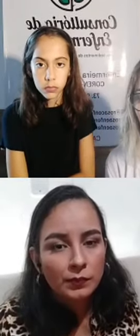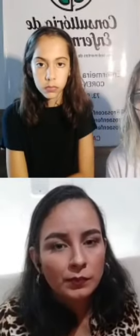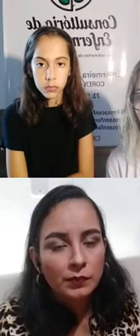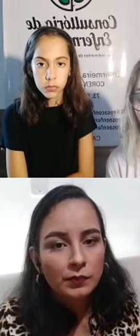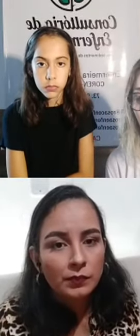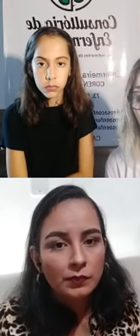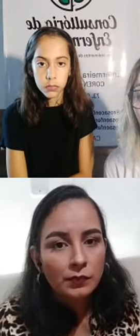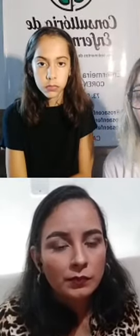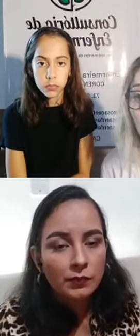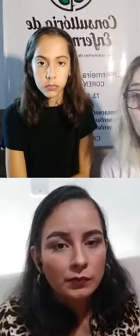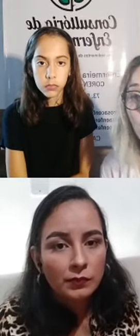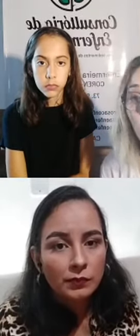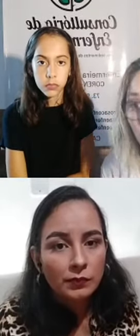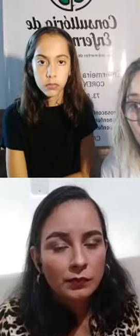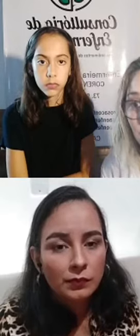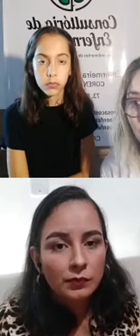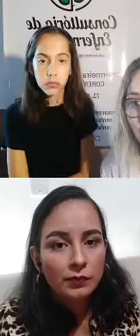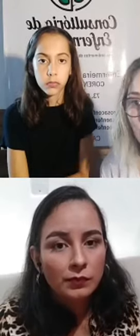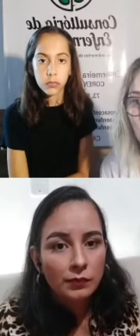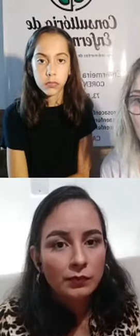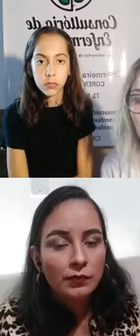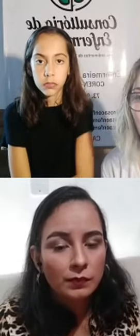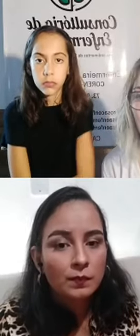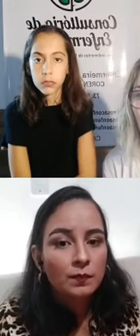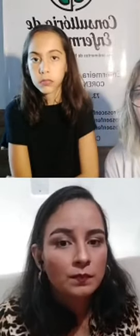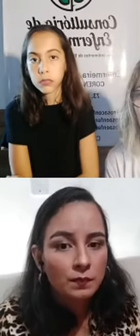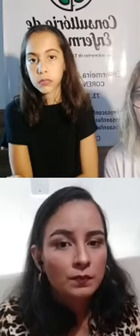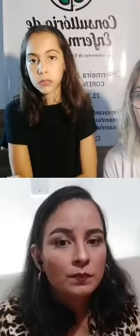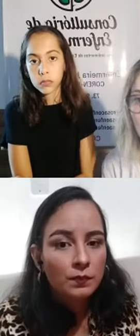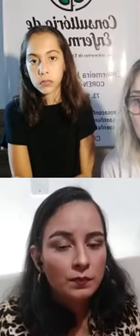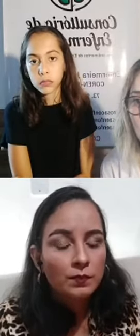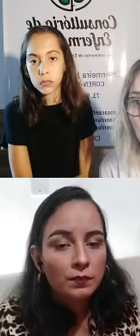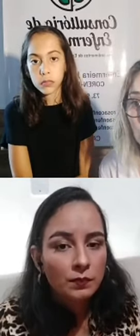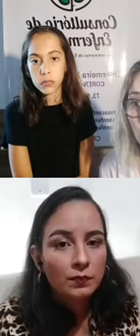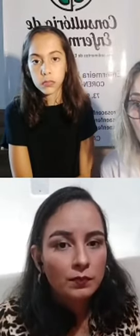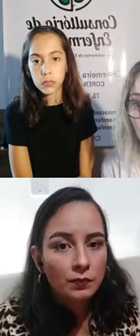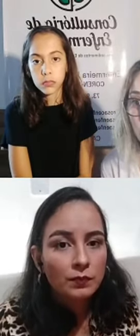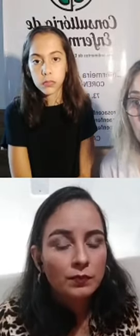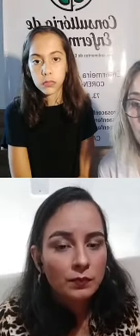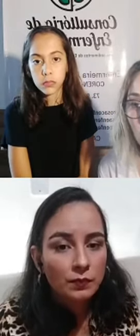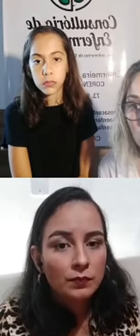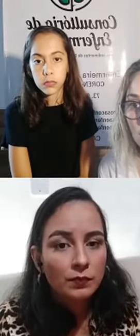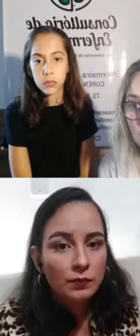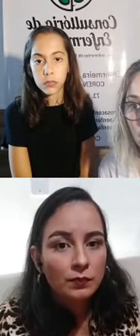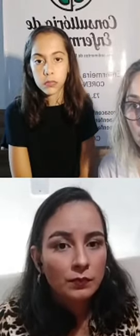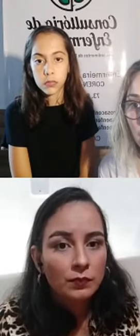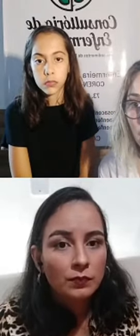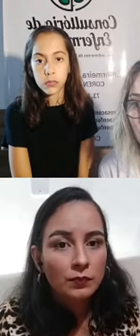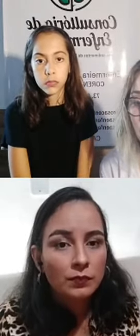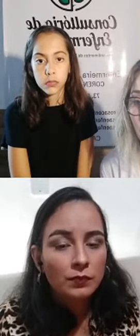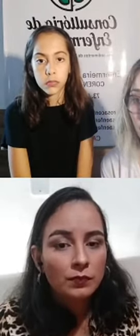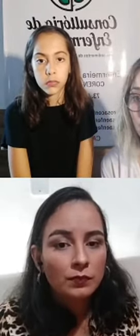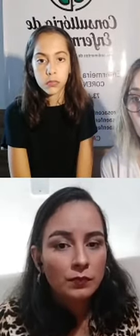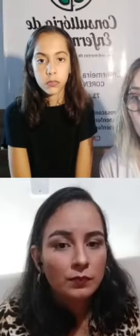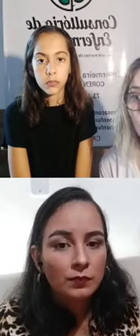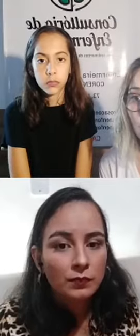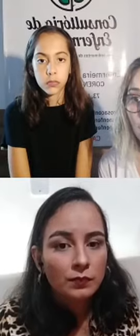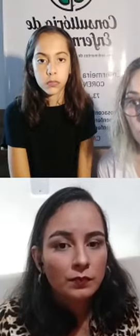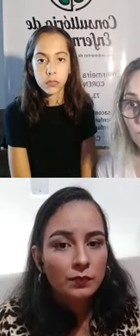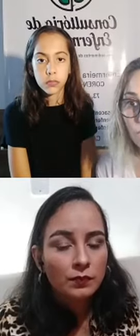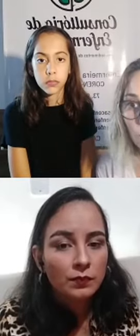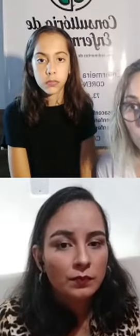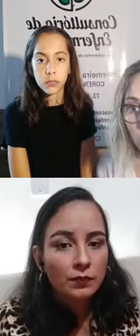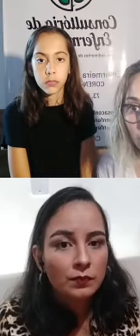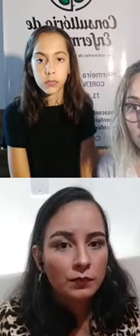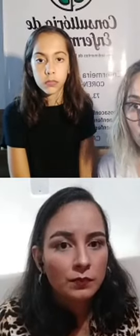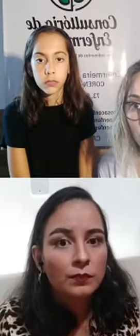Somente uma forma de segurança, né? Imaginamos nós que essa vacina possivelmente venha nos trazer. Até então, tudo é uma